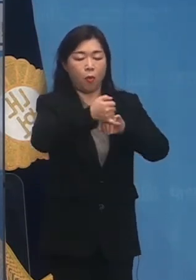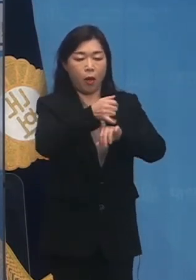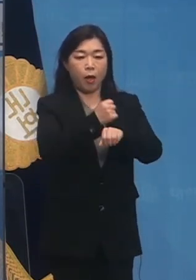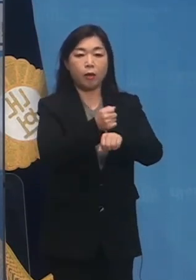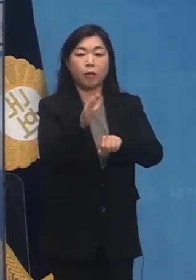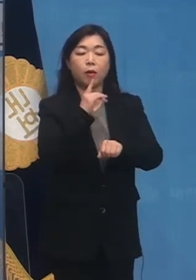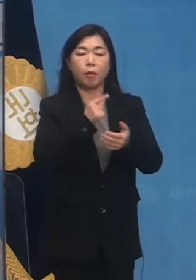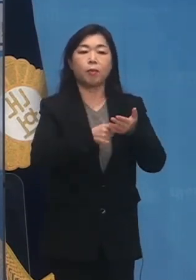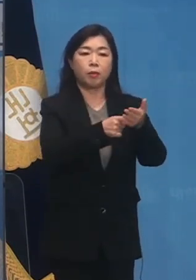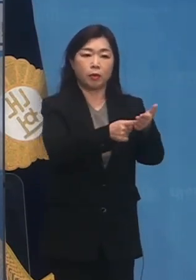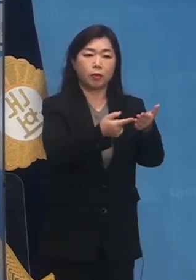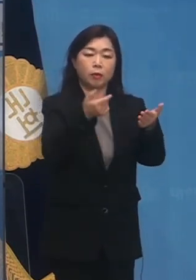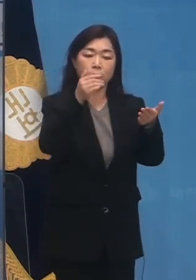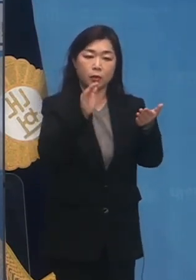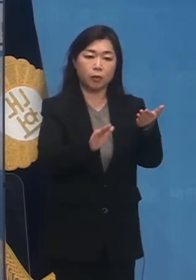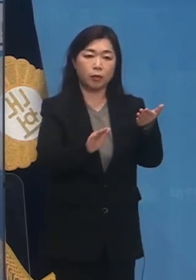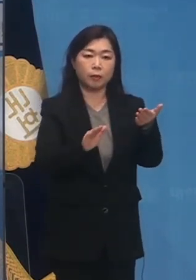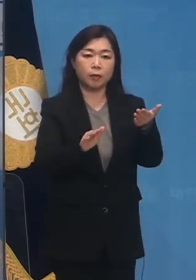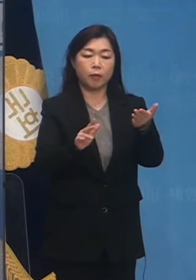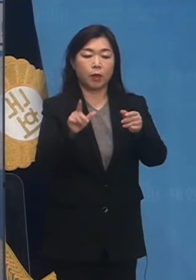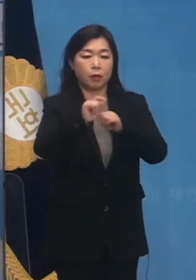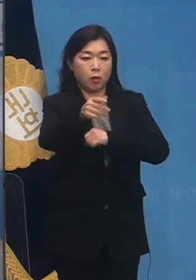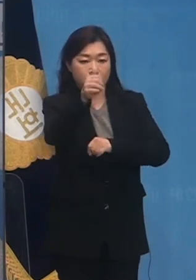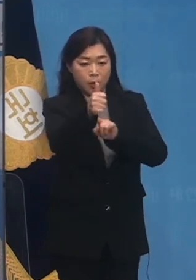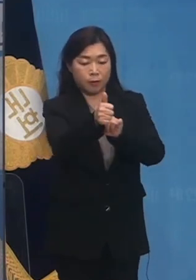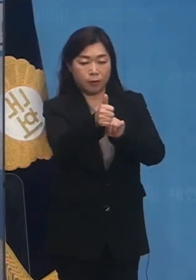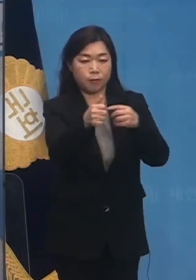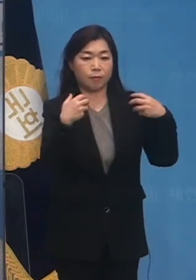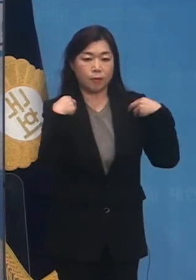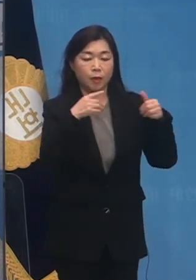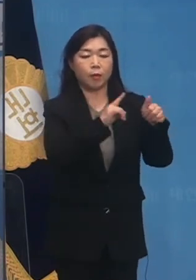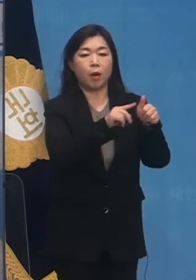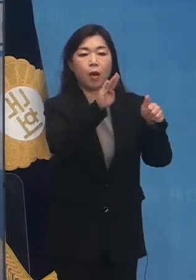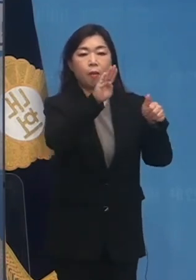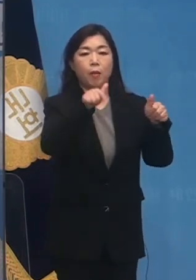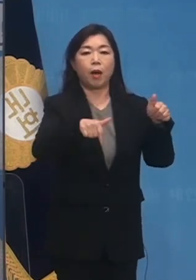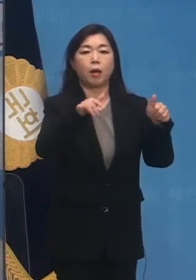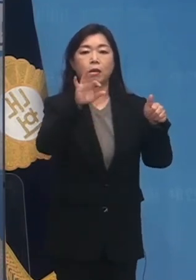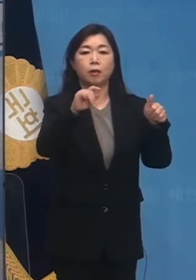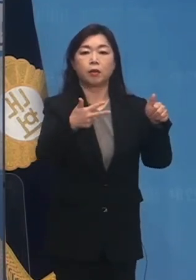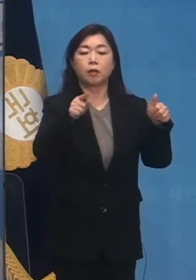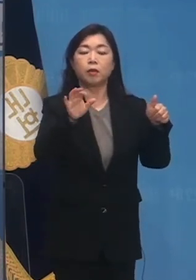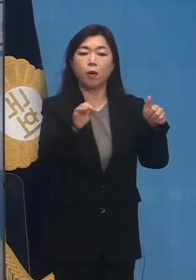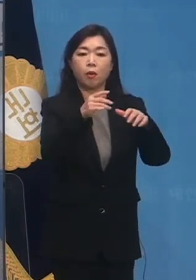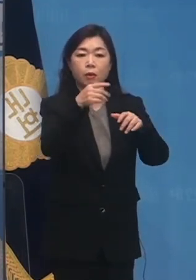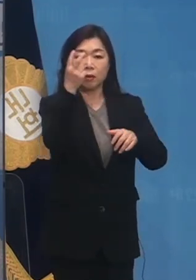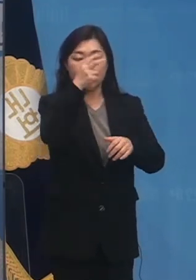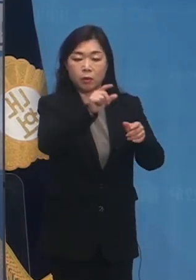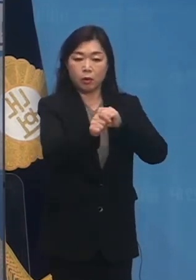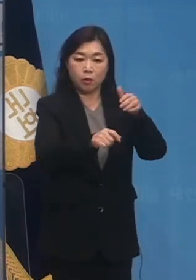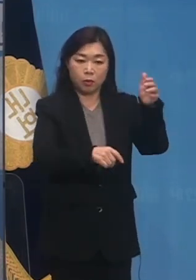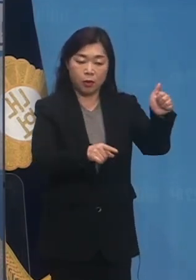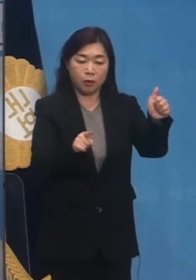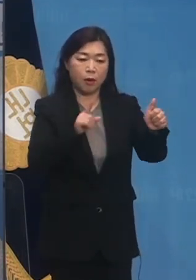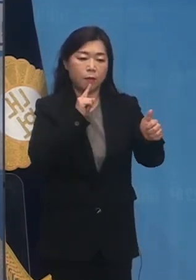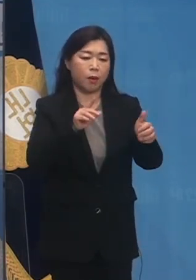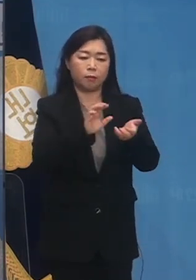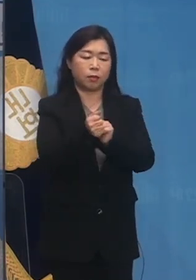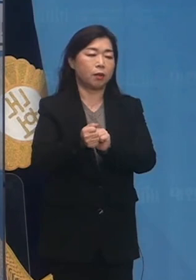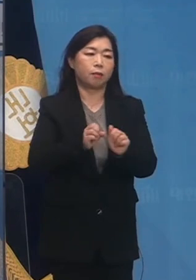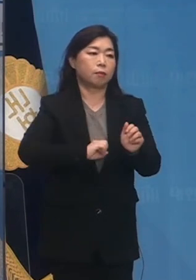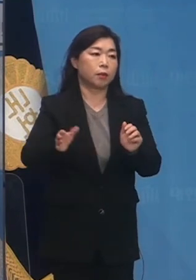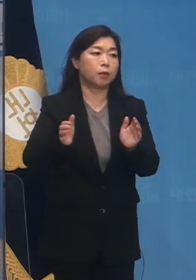해야 된다고 했음에도 지청장인 박은정 지청장이 그것을